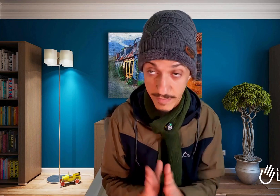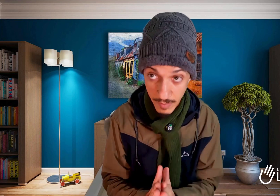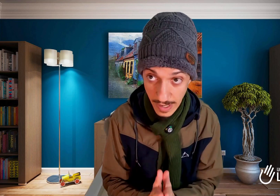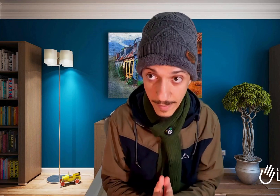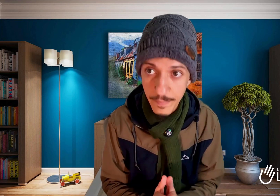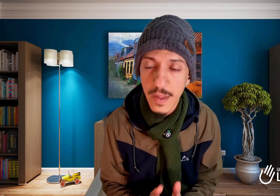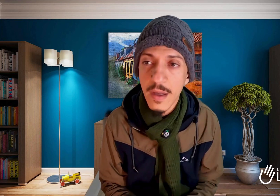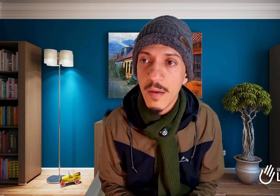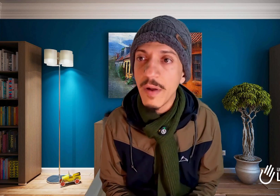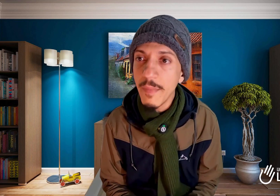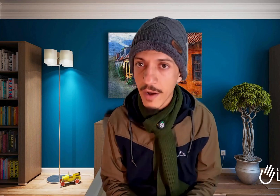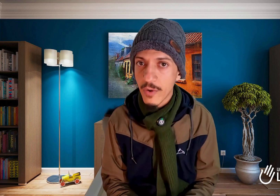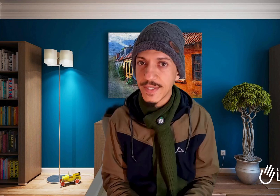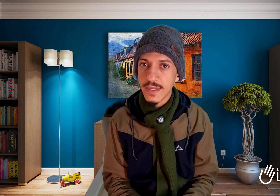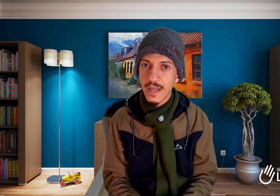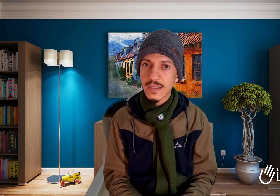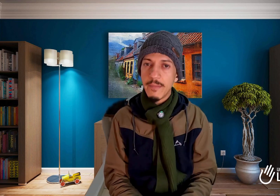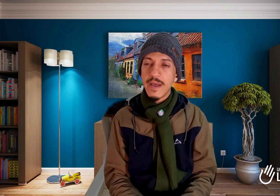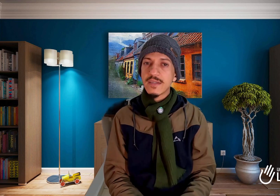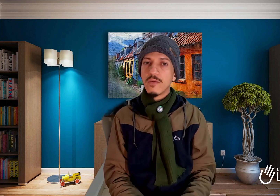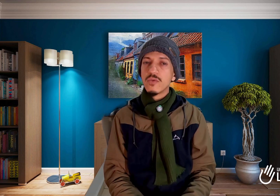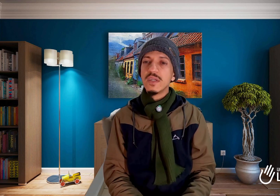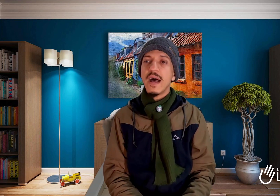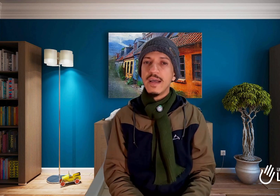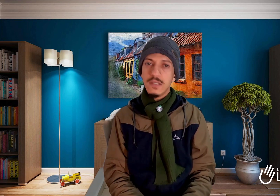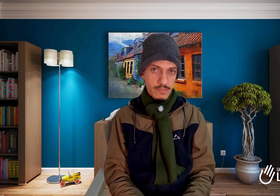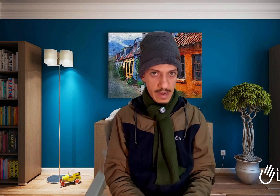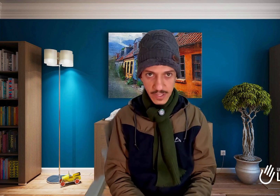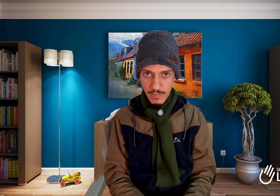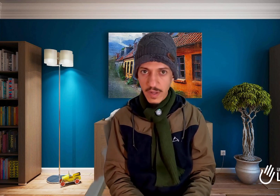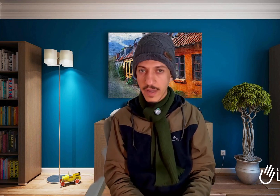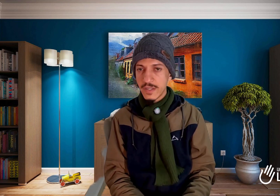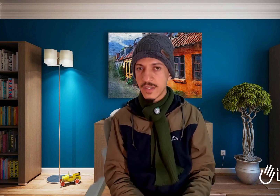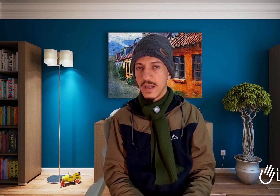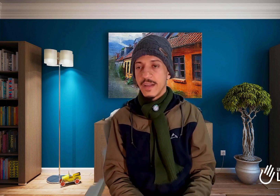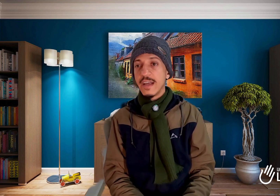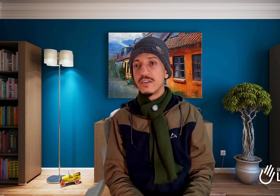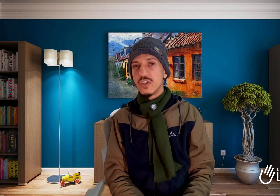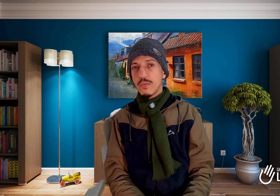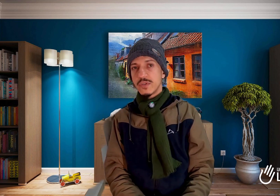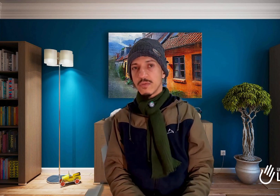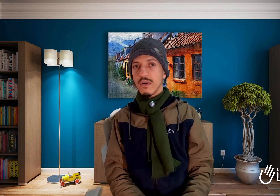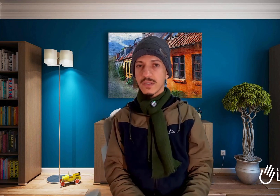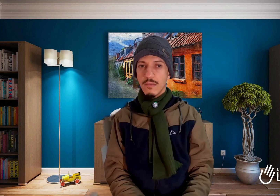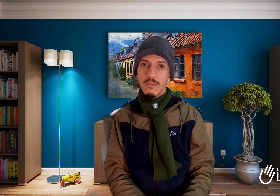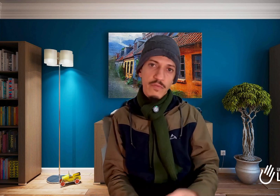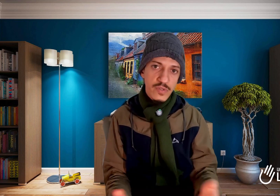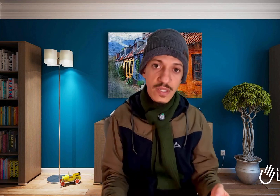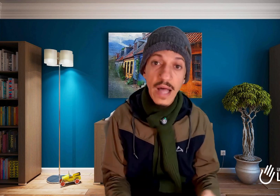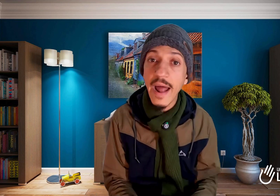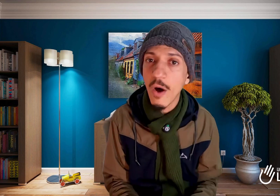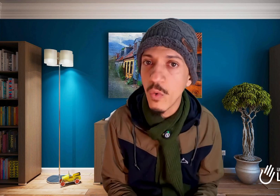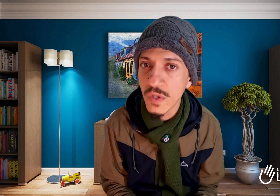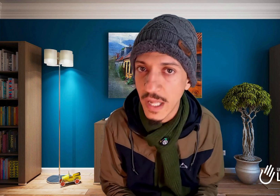lá. Primeira coisa que você tem que saber são os sinais mais importantes desse tipo de situação. Vou citar alguns deles